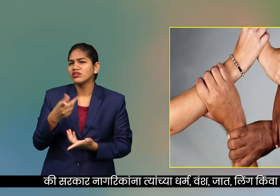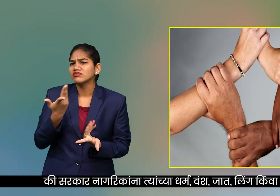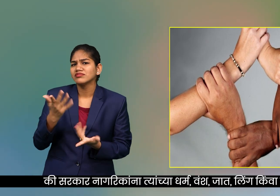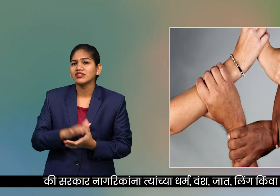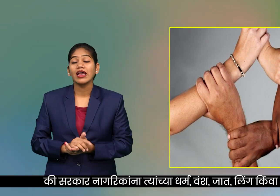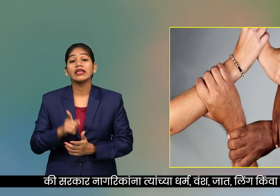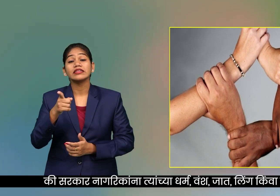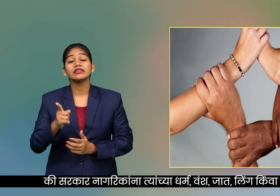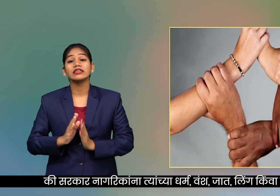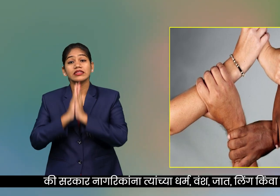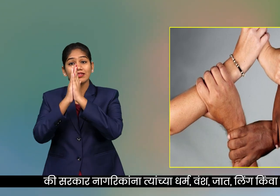जन्मस्थानाचा